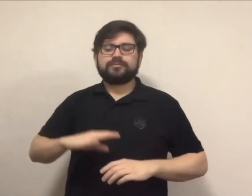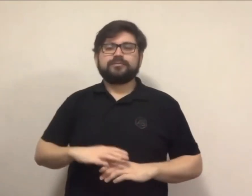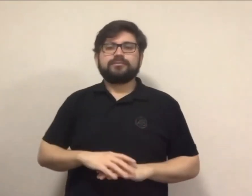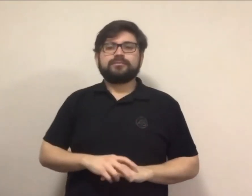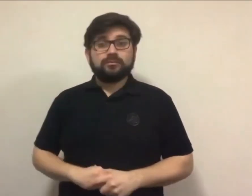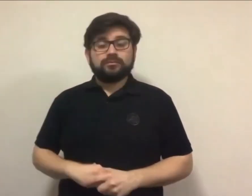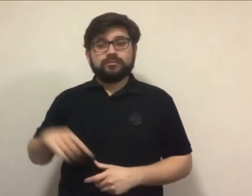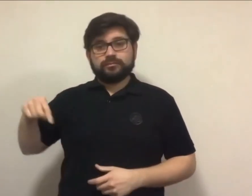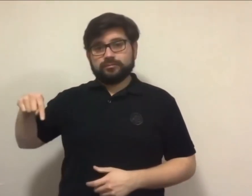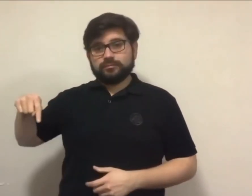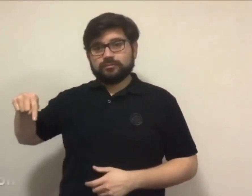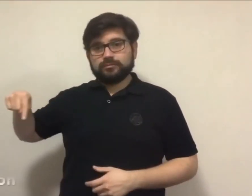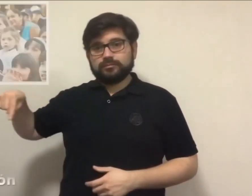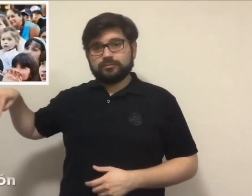también de la sociedad.